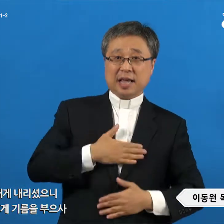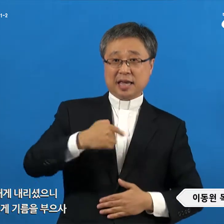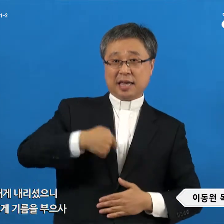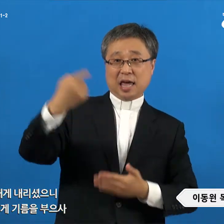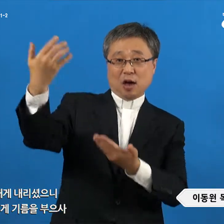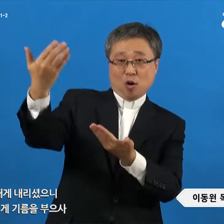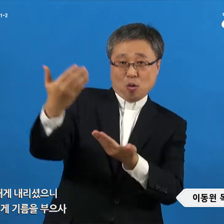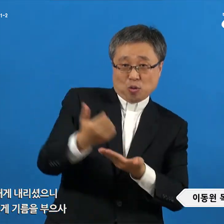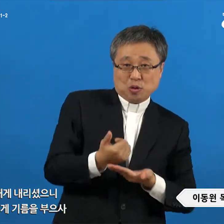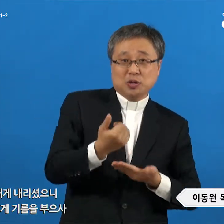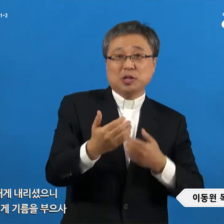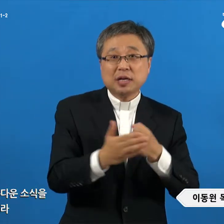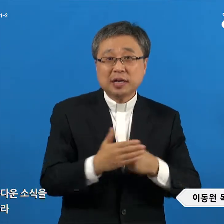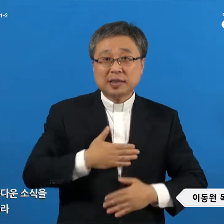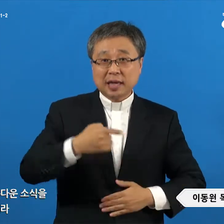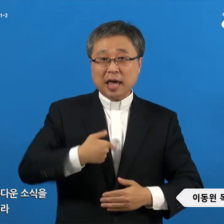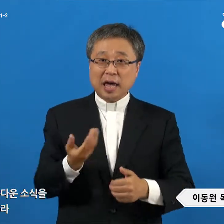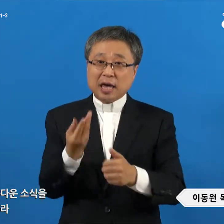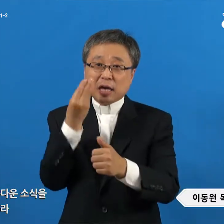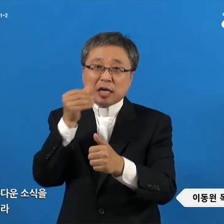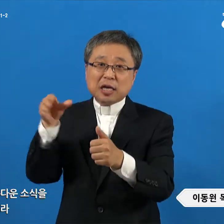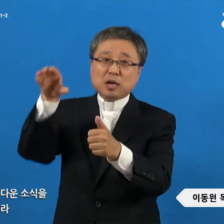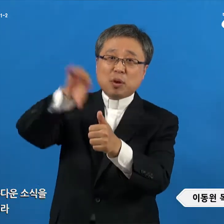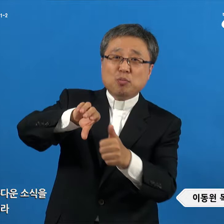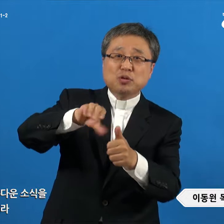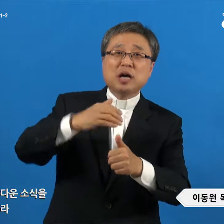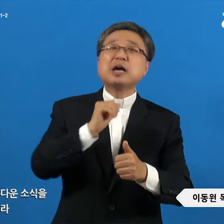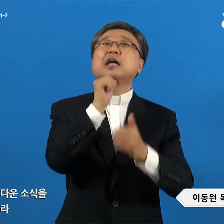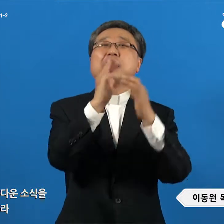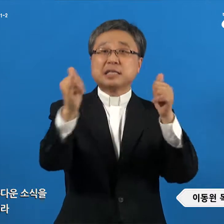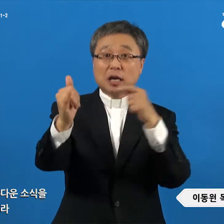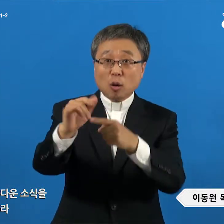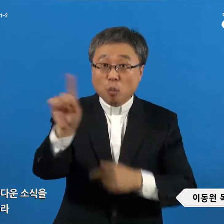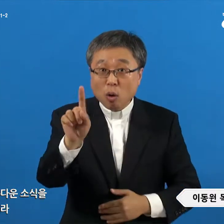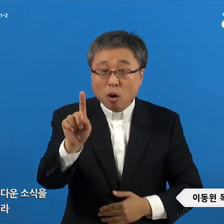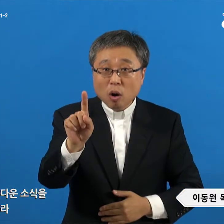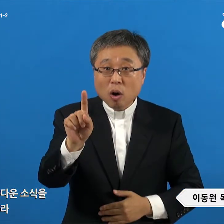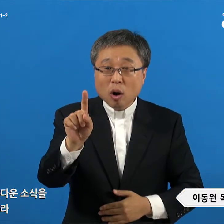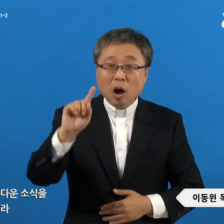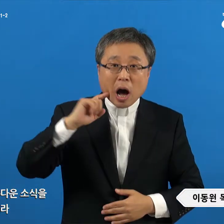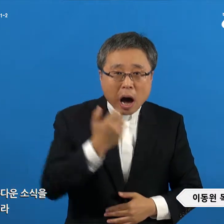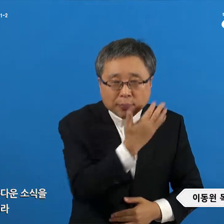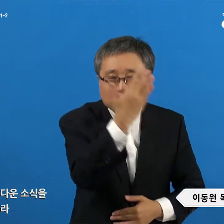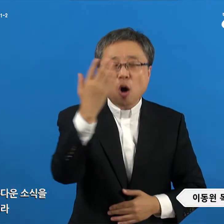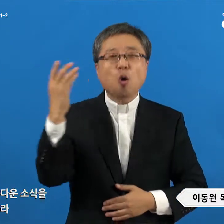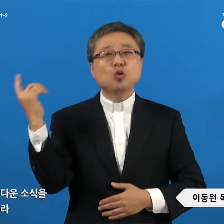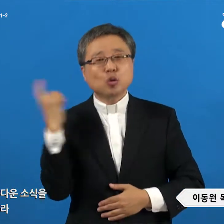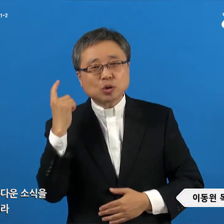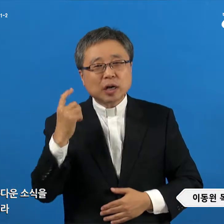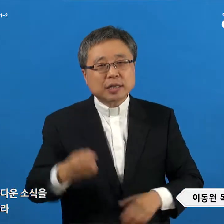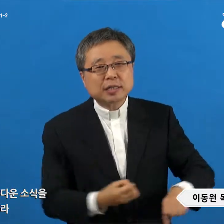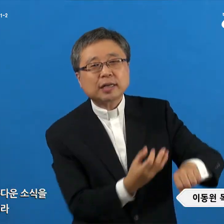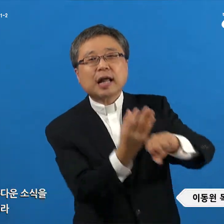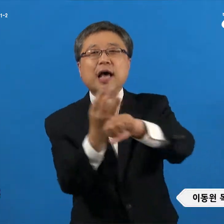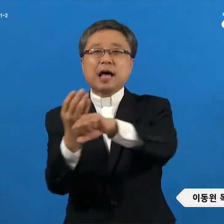여호와께서 내게 기름을 부으사 가난한 자에게 뭘? 아름다운 소식을 전하게 하려 하십니다. 나를